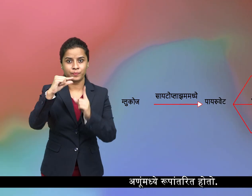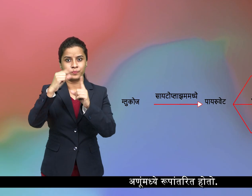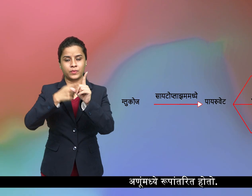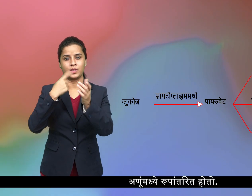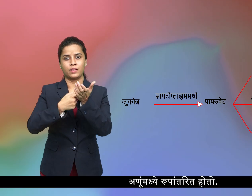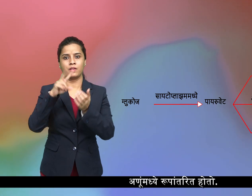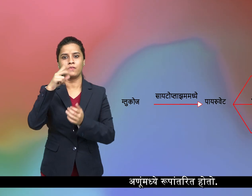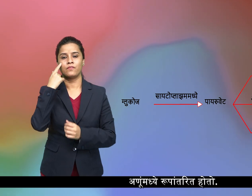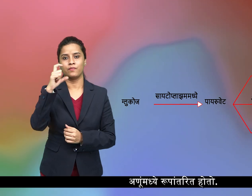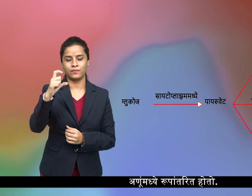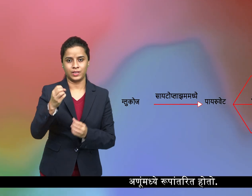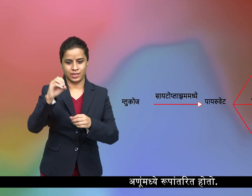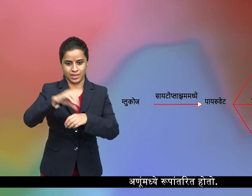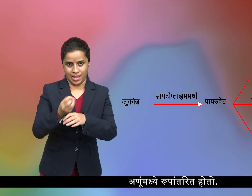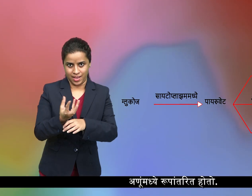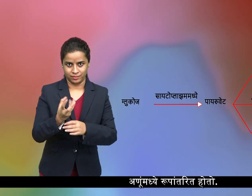अणूमध्ये रूपांतरित होतो.